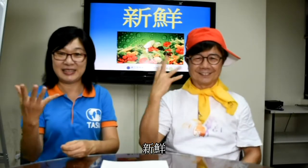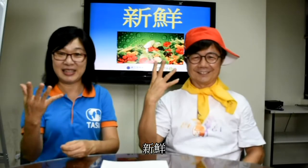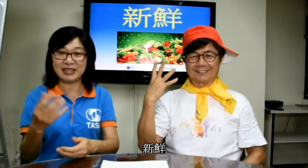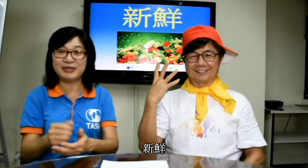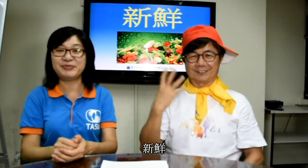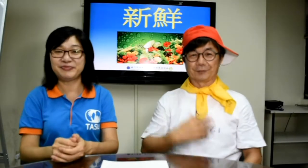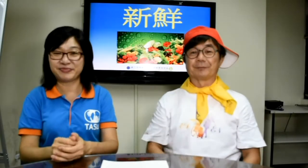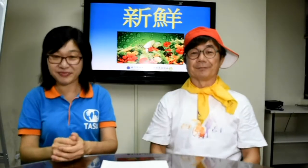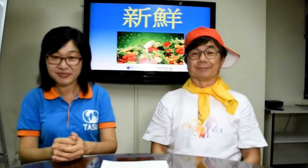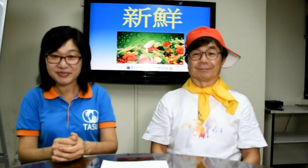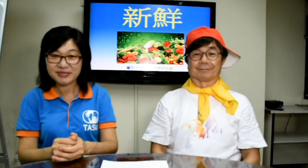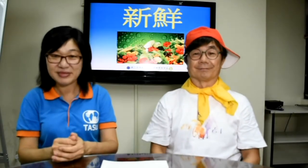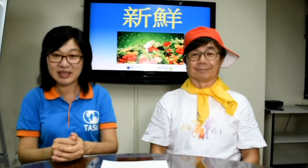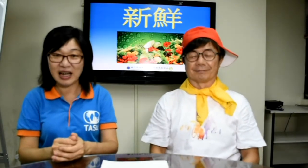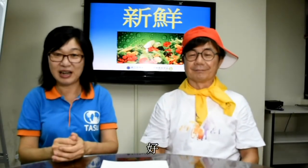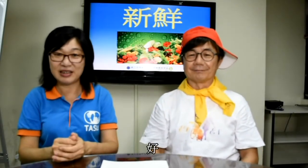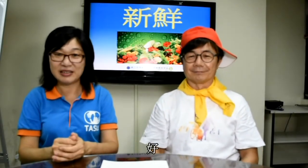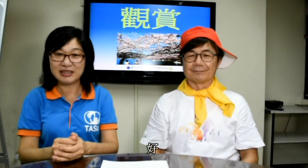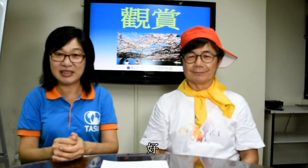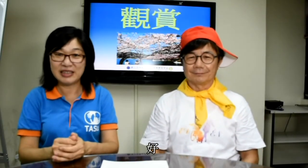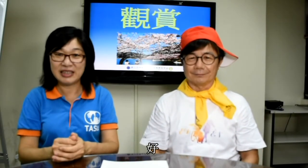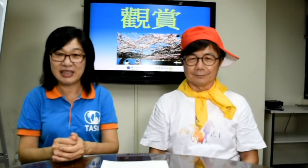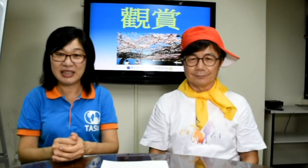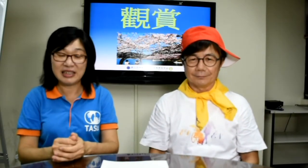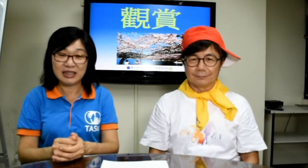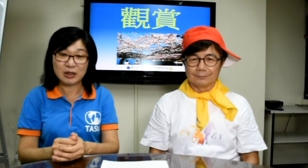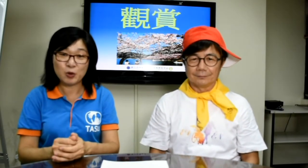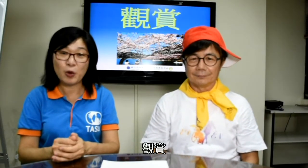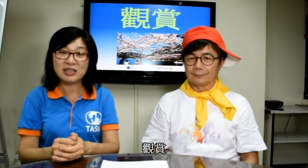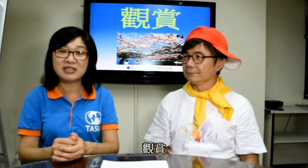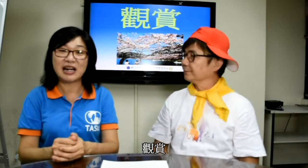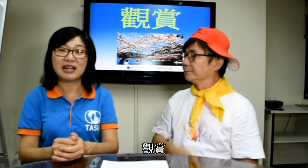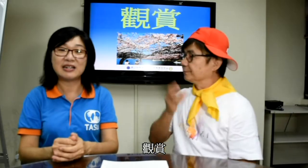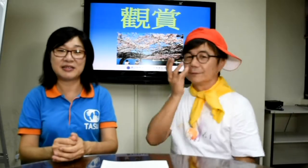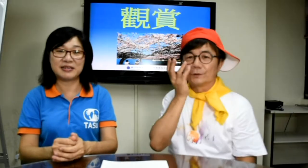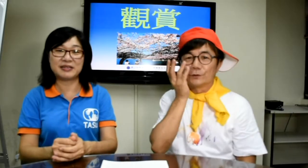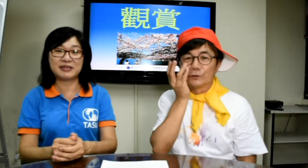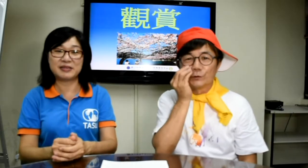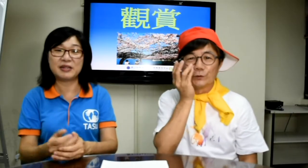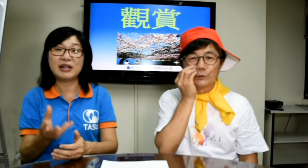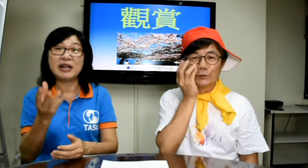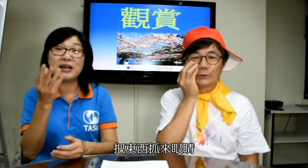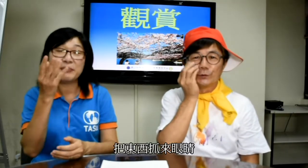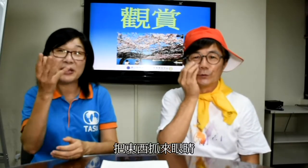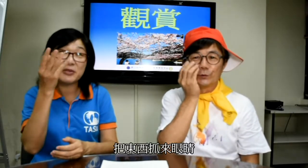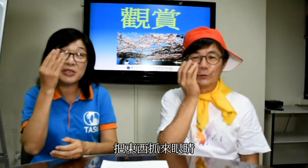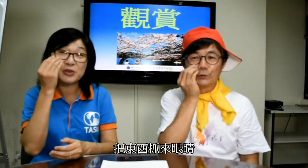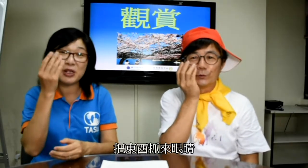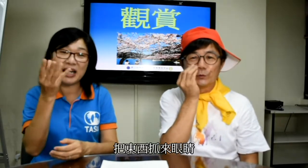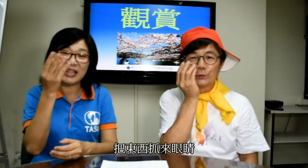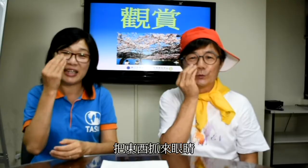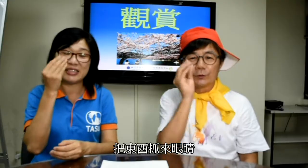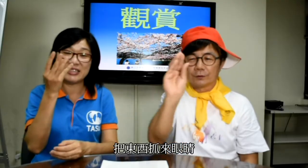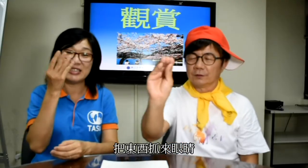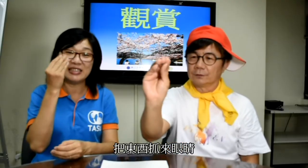鲜。好，观赏，把东西抓来眼睛。